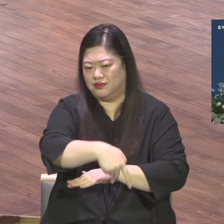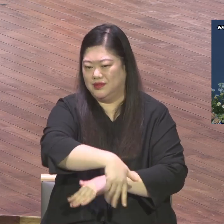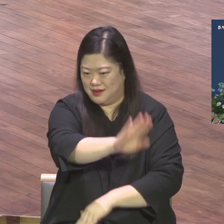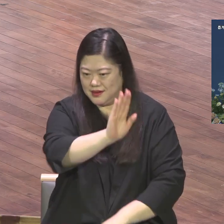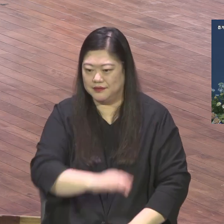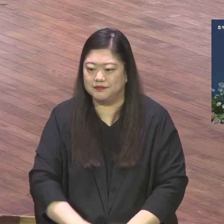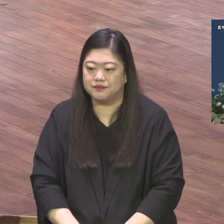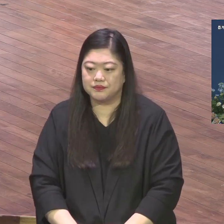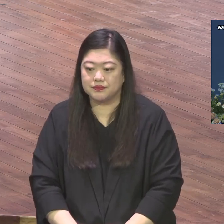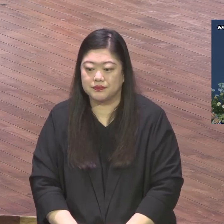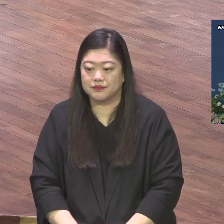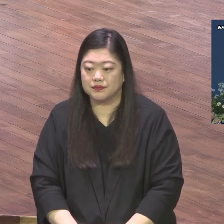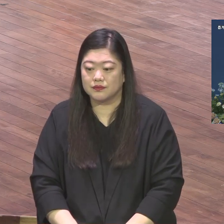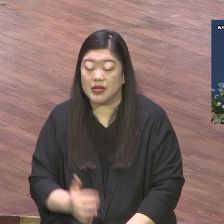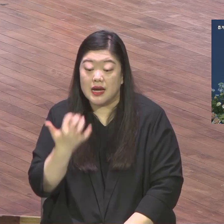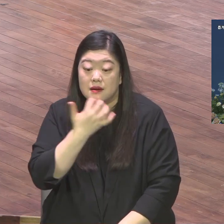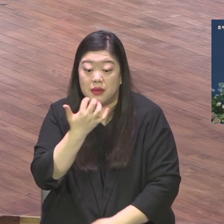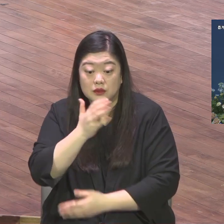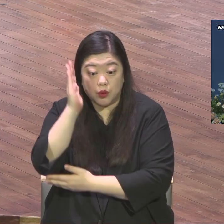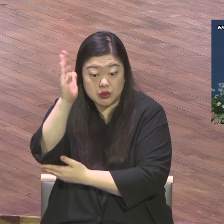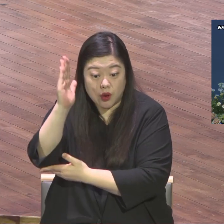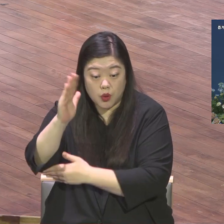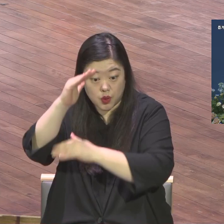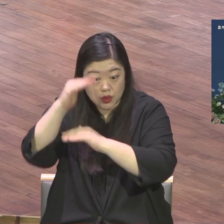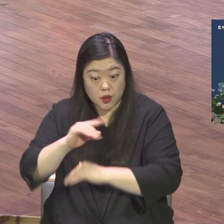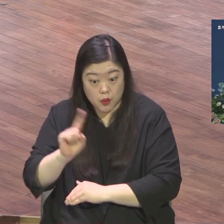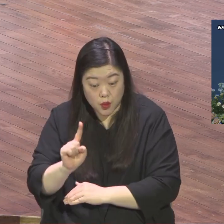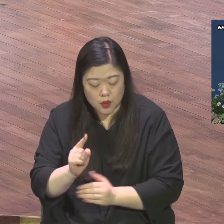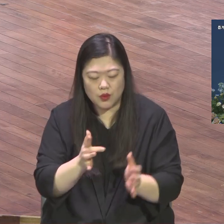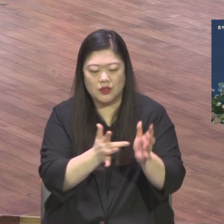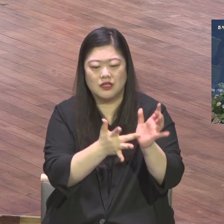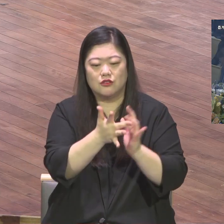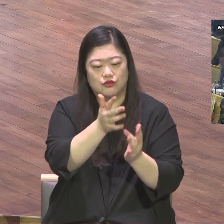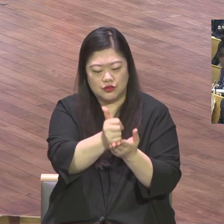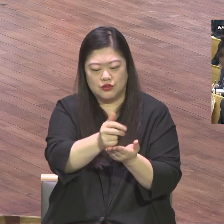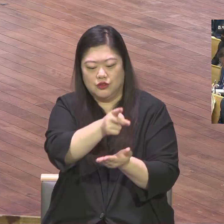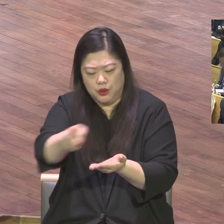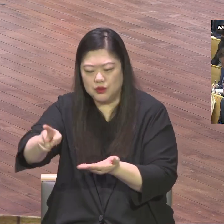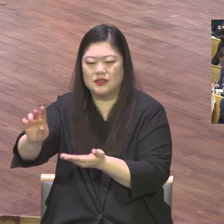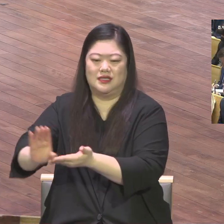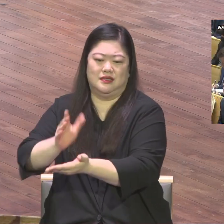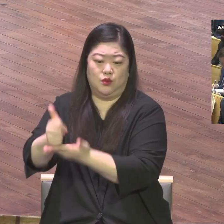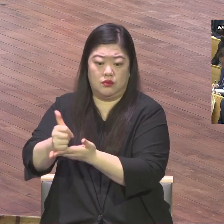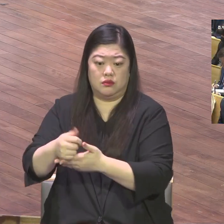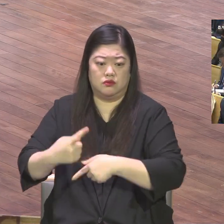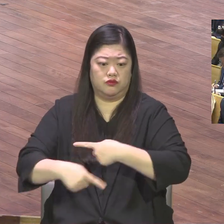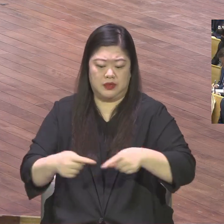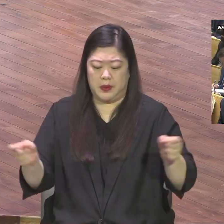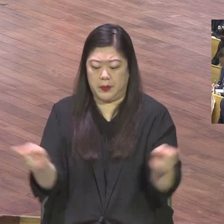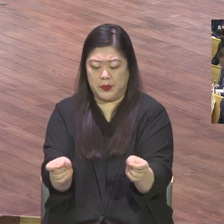메시지 핵심이 뭐냐? 간단합니다. 예수가 그리스도라는 거예요.